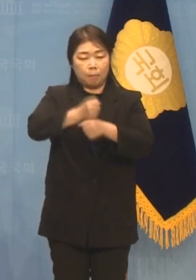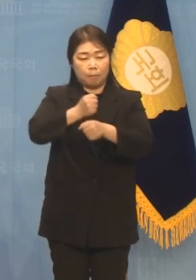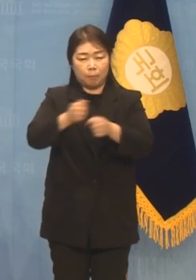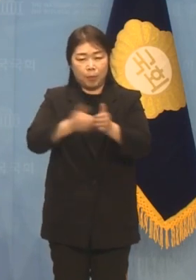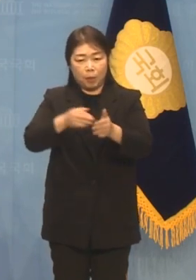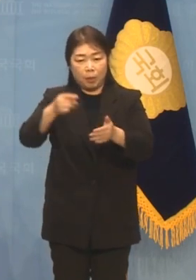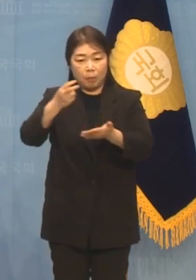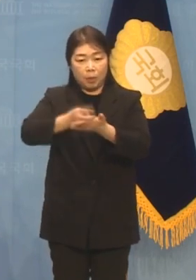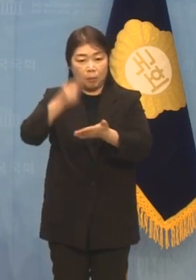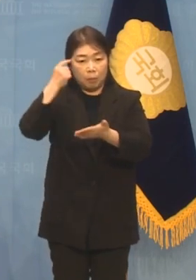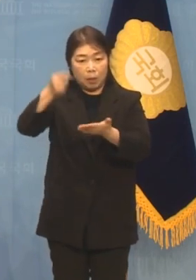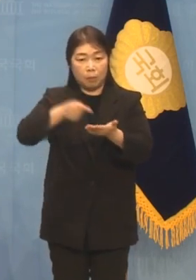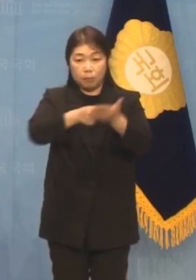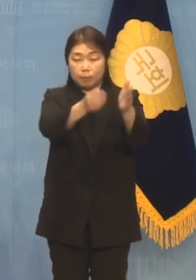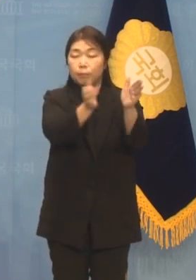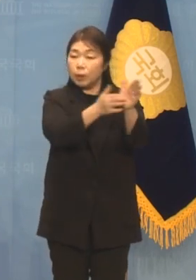있습니다.